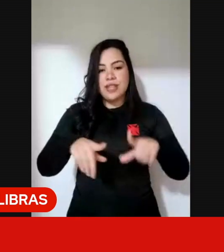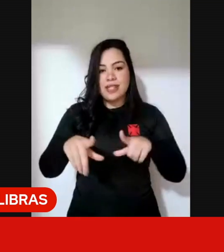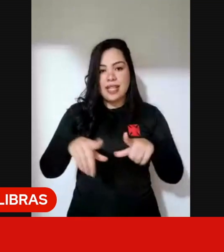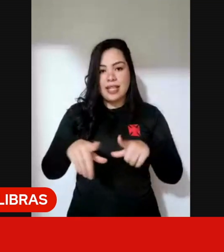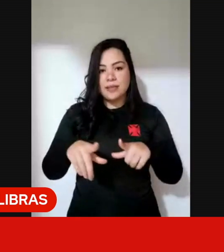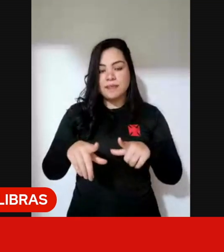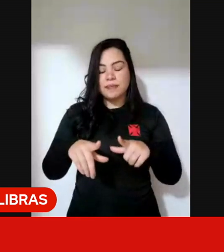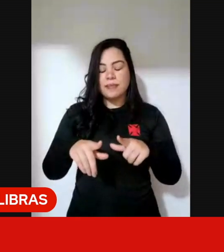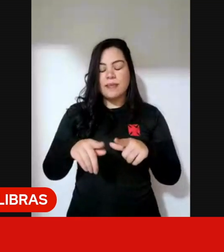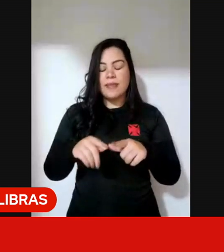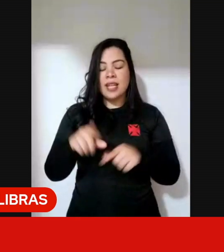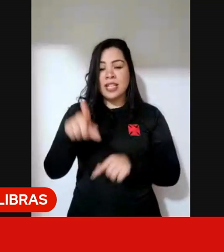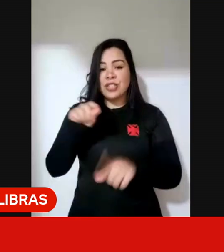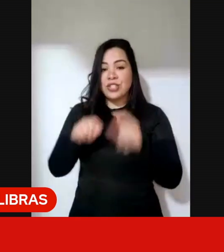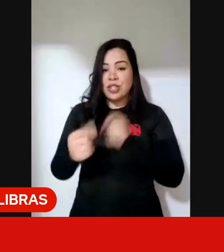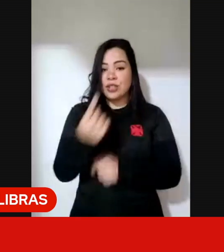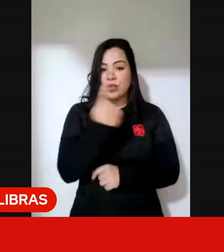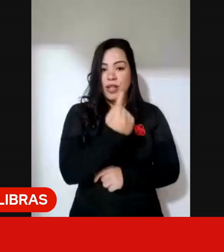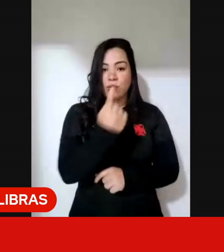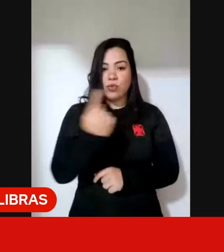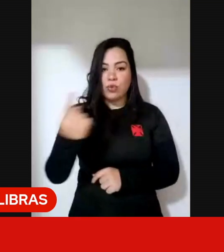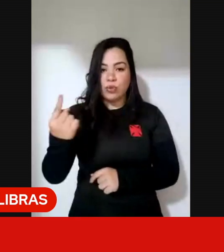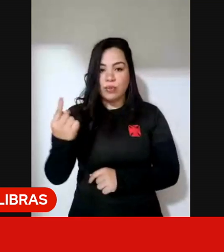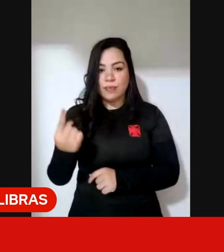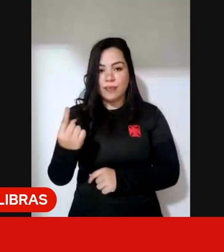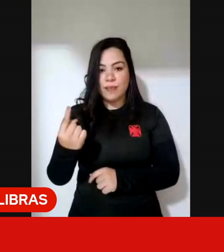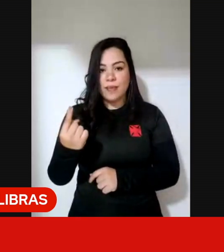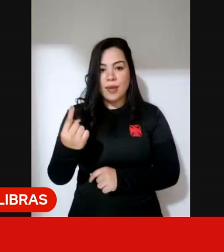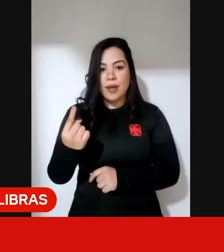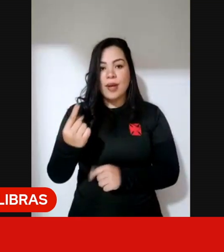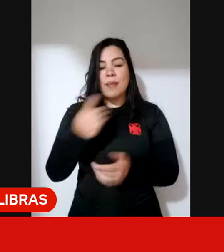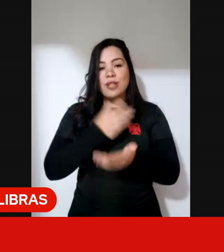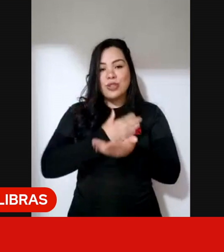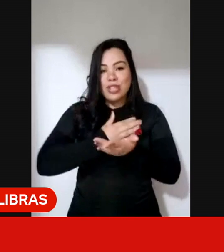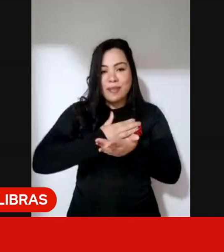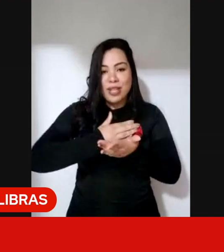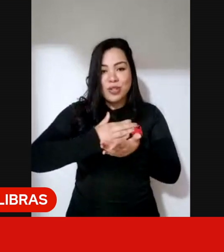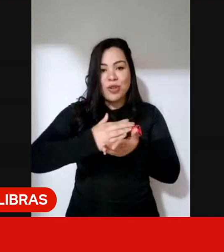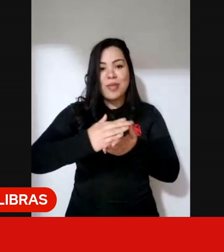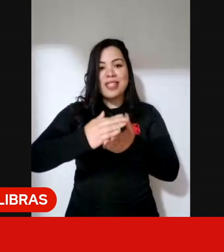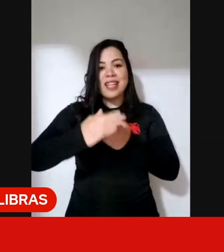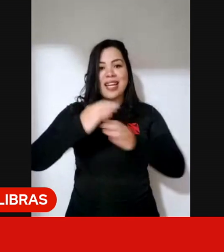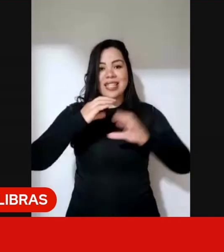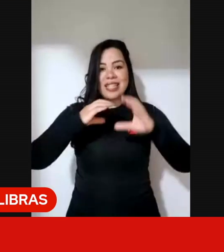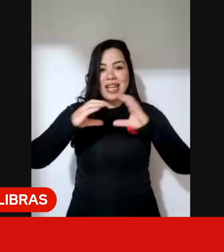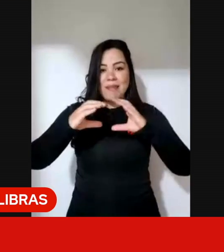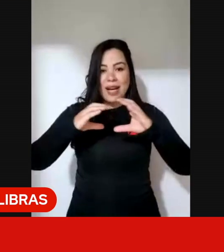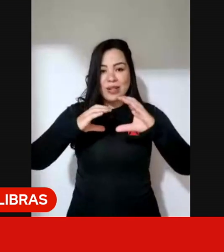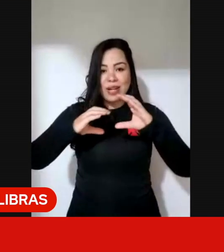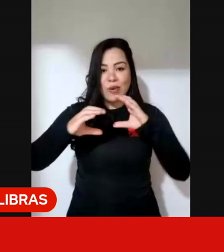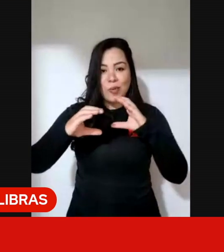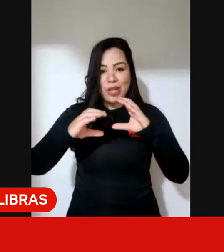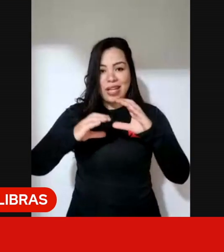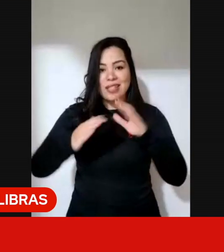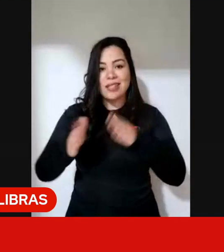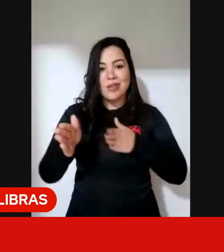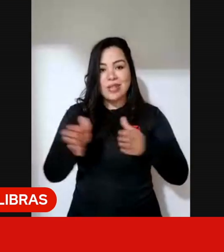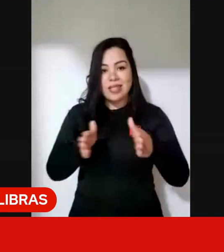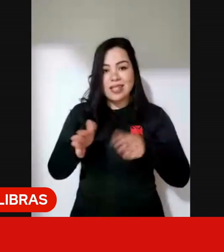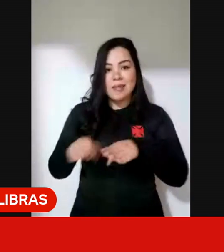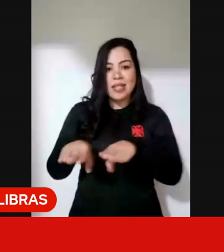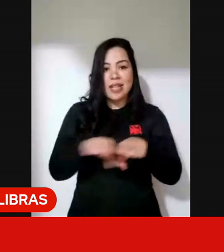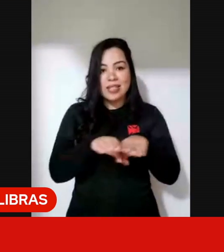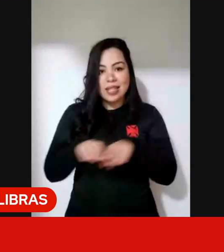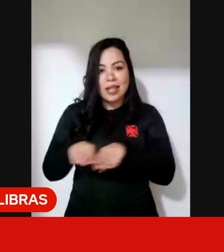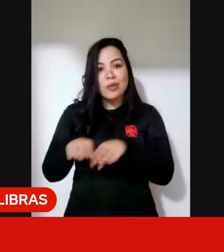que a gente fazia, a gente tinha que escolher um surdo para justamente começar nesse trabalho da comunicação,